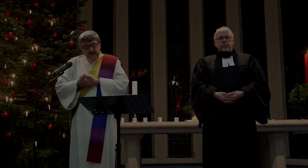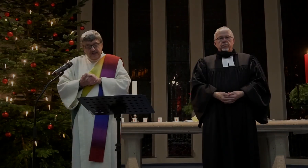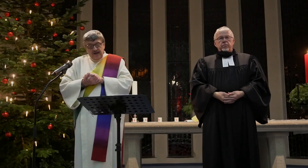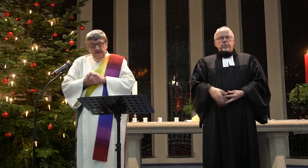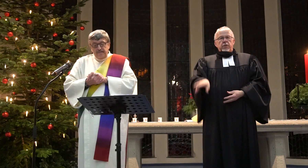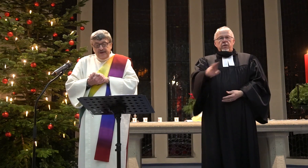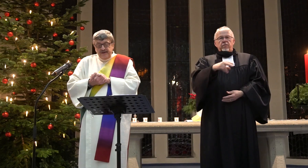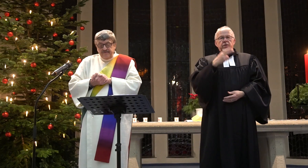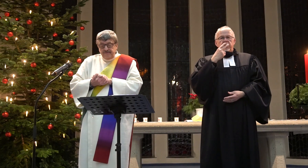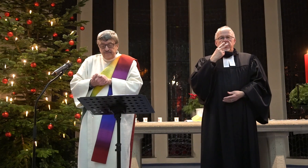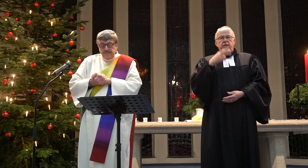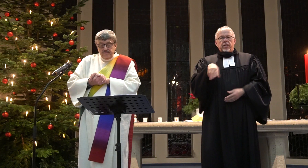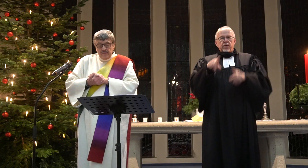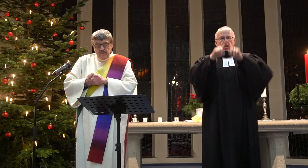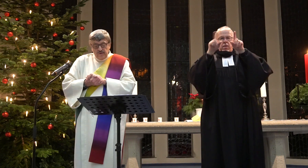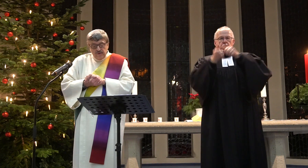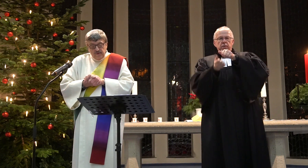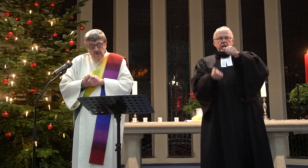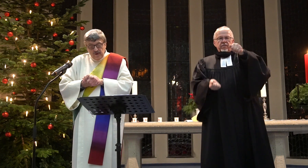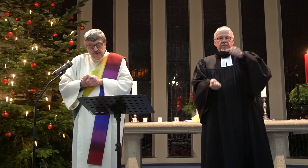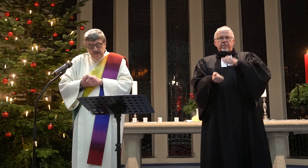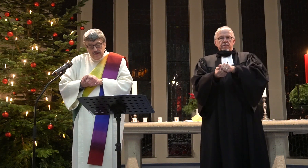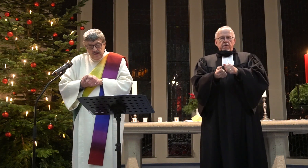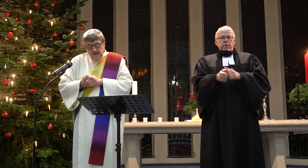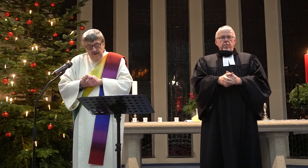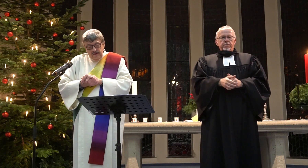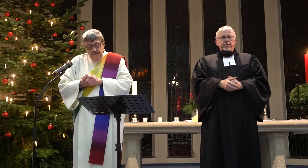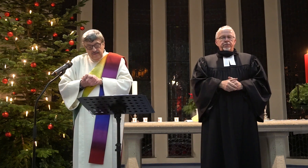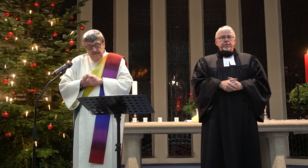Wir sehen einen Brief. Dort,